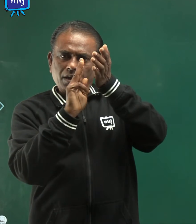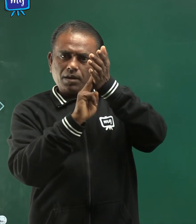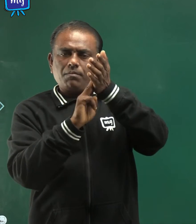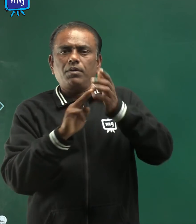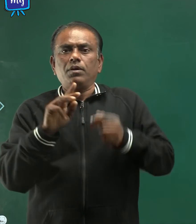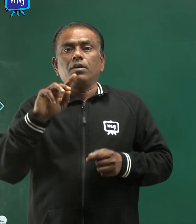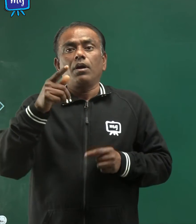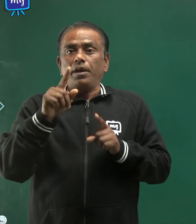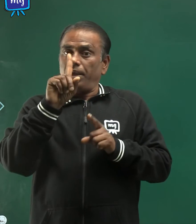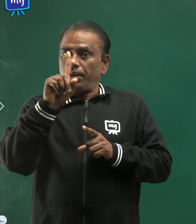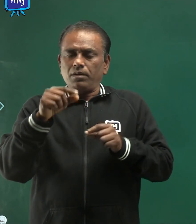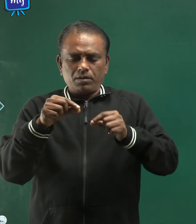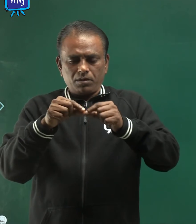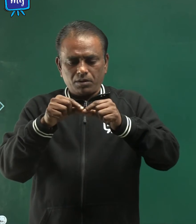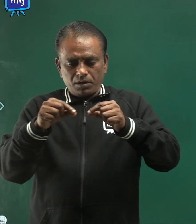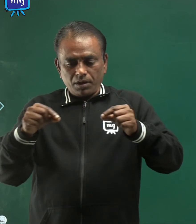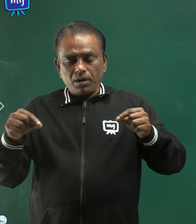का एक रेखाखंड